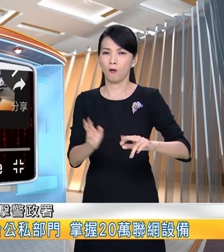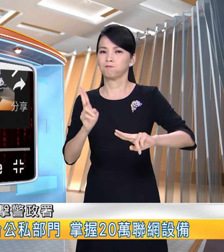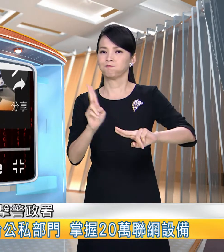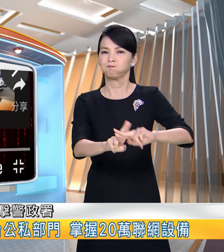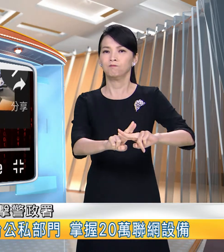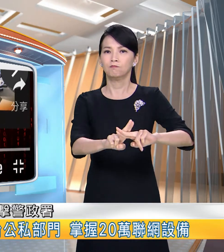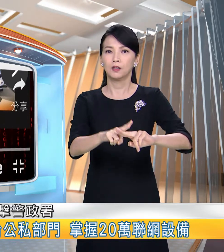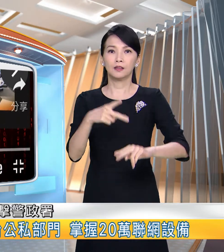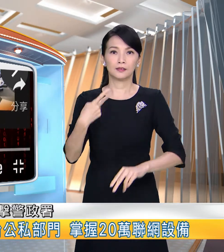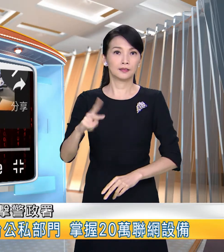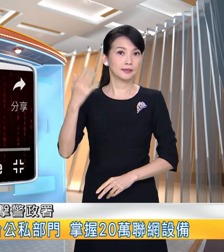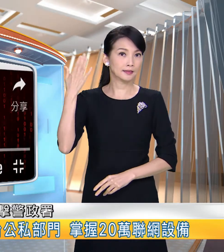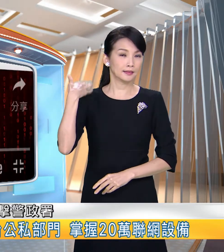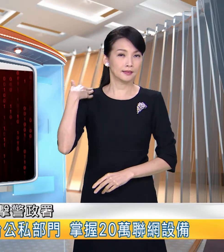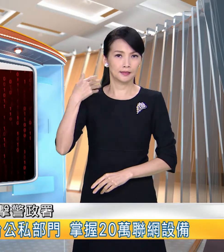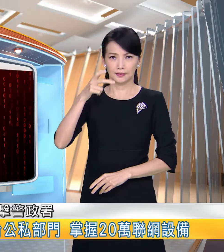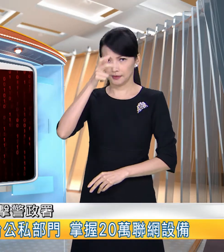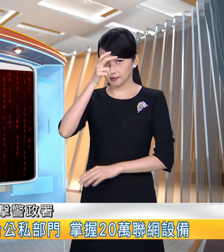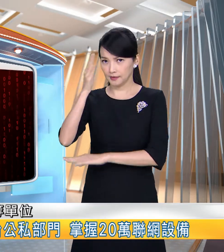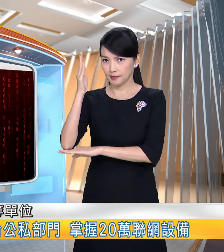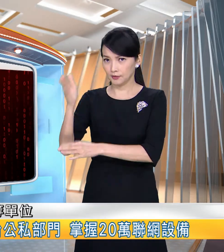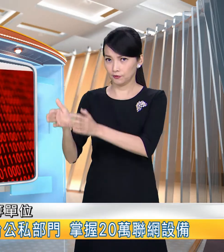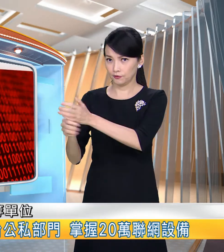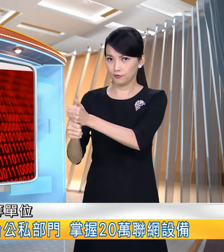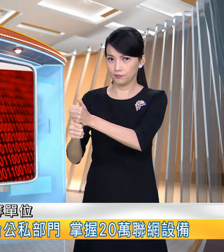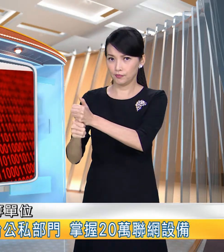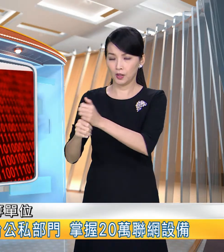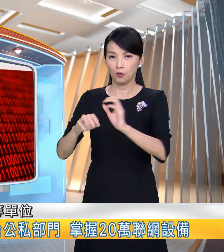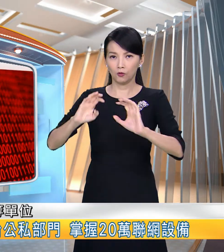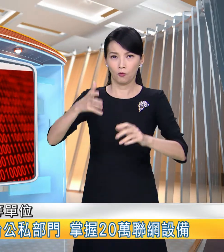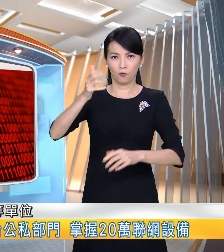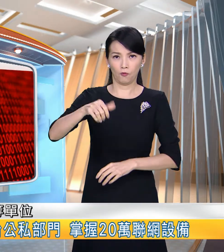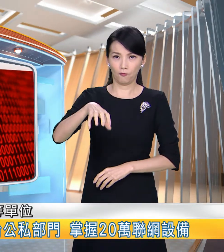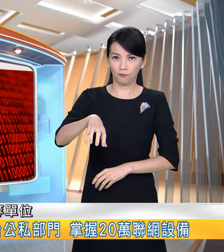曾经攻击警政署、总统府还有台电等单位。